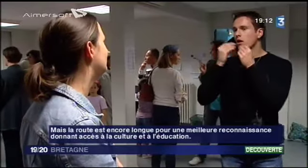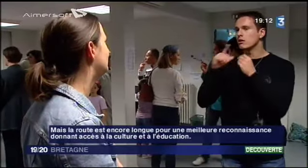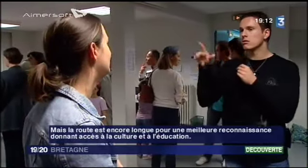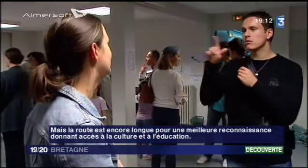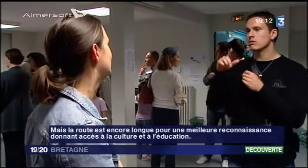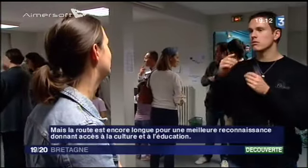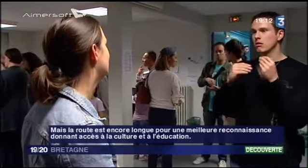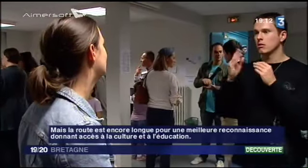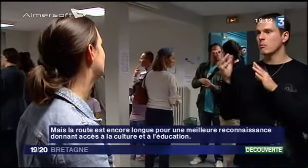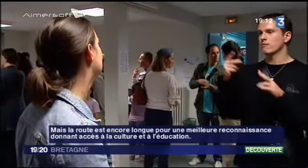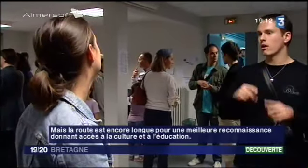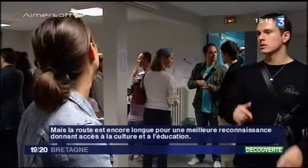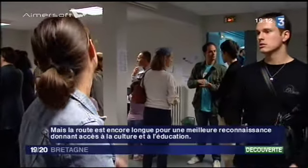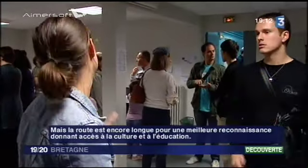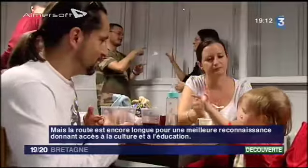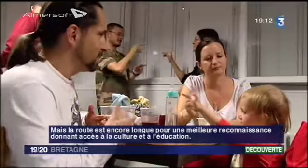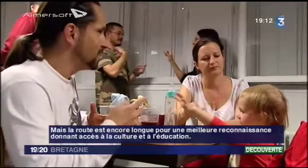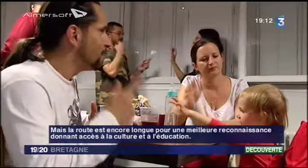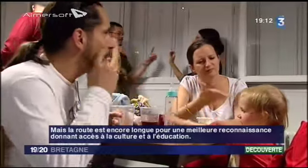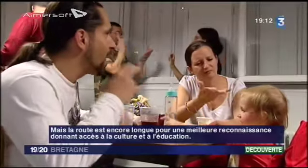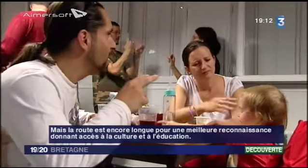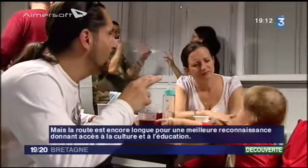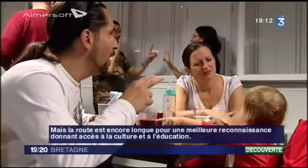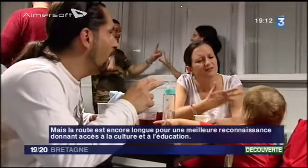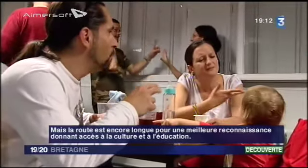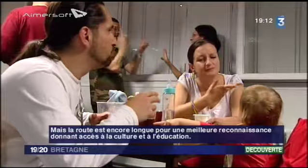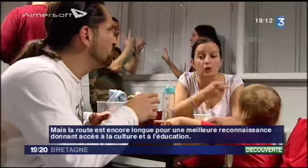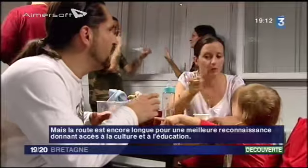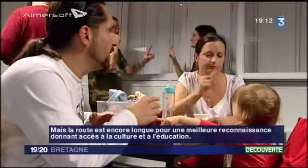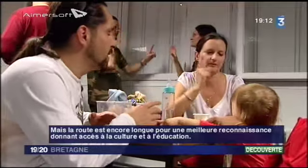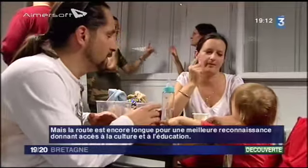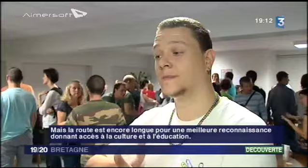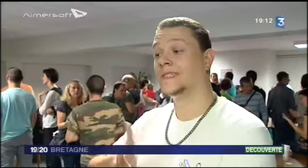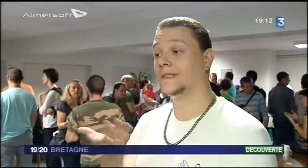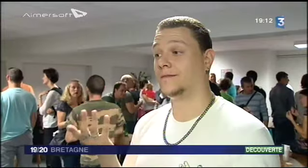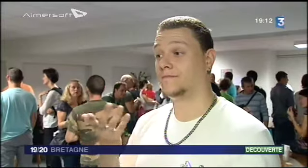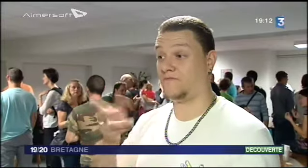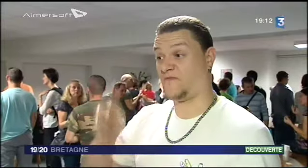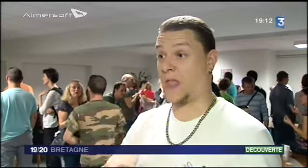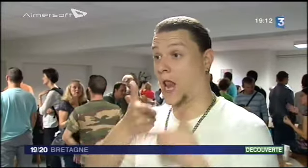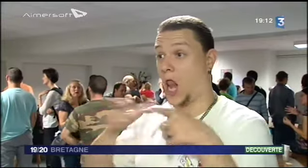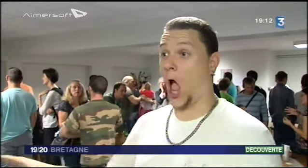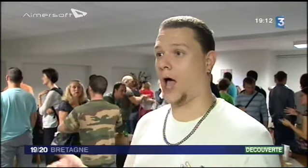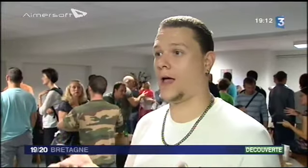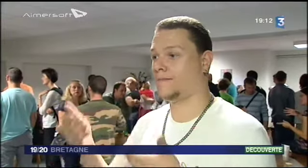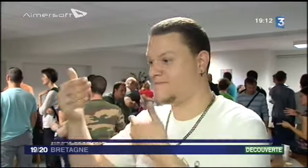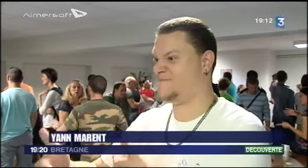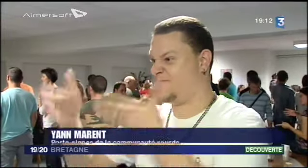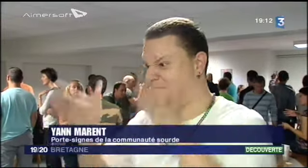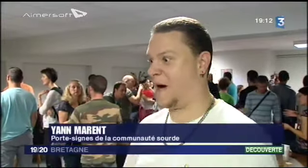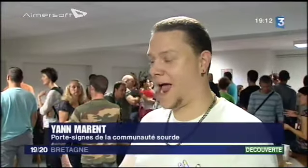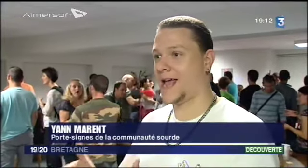longue pour une meilleure reconnaissance, donnant accès à la culture et à l'éducation. La langue des signes, c'est une langue à part entière.